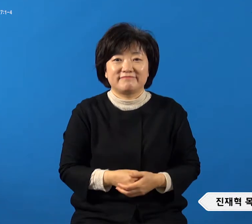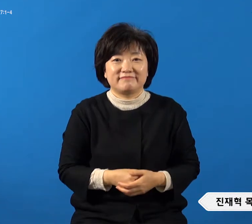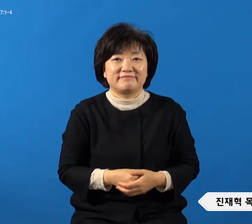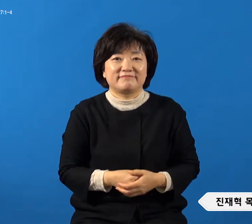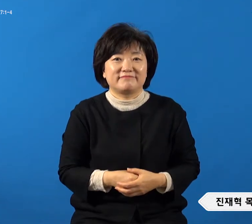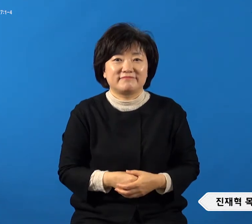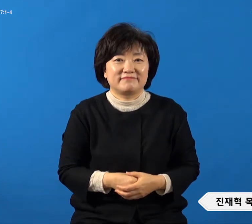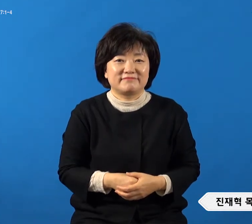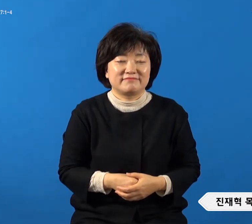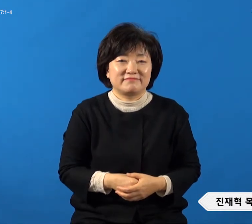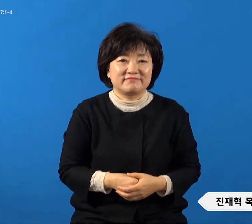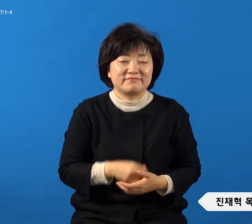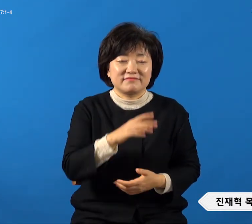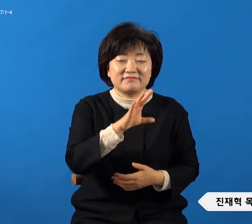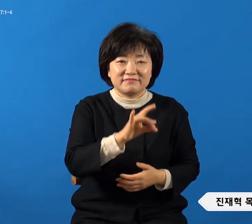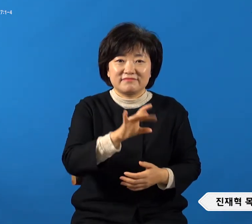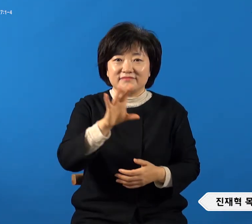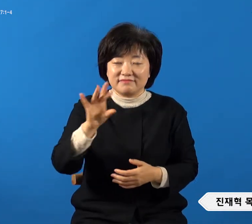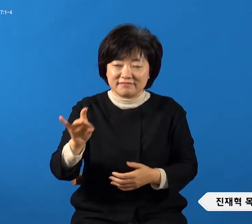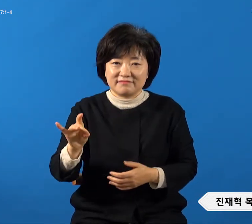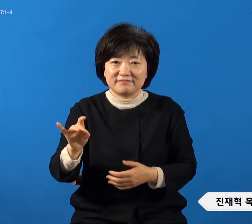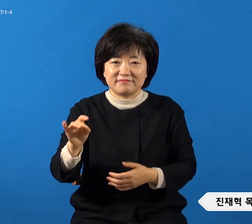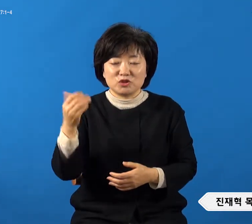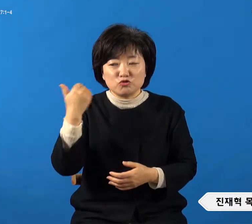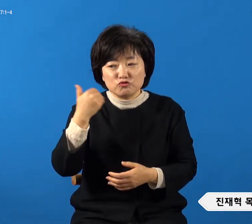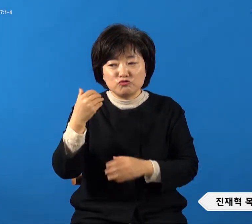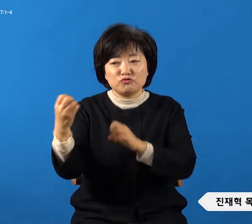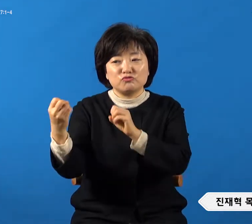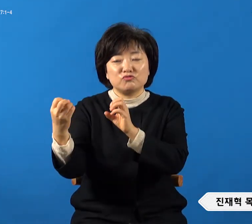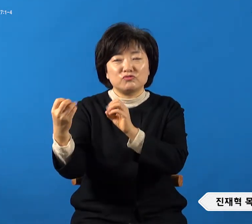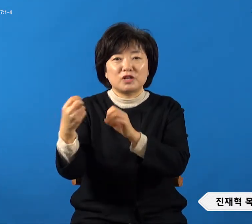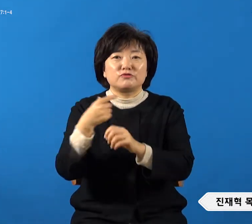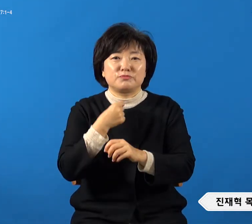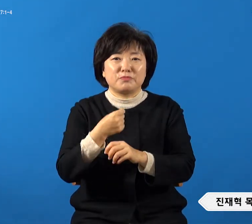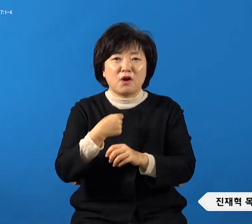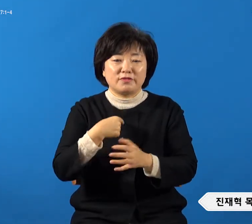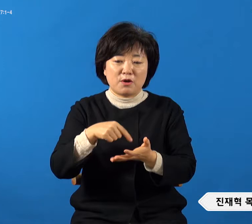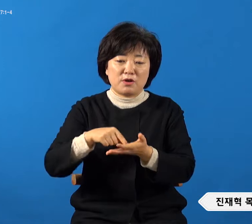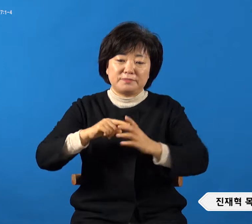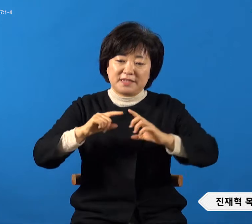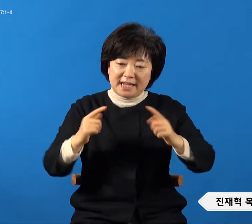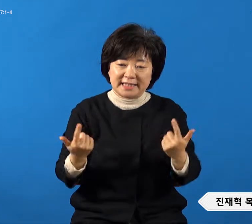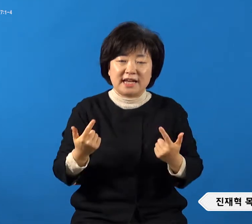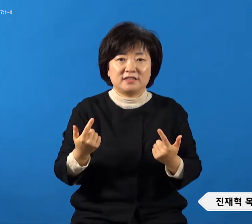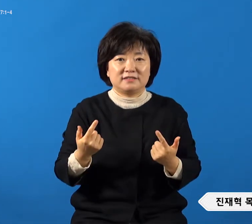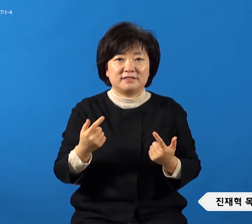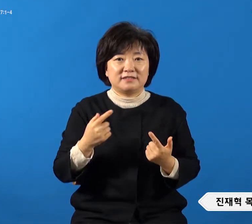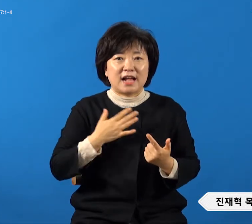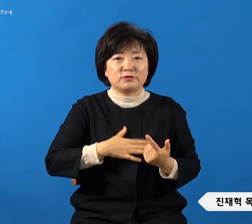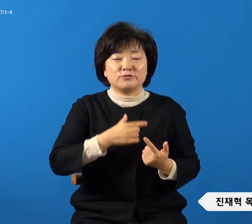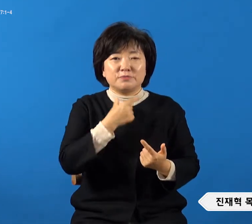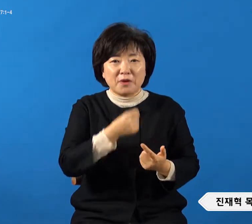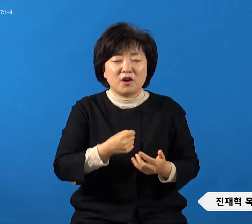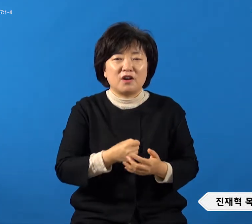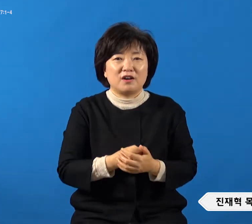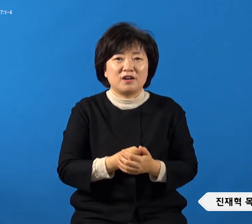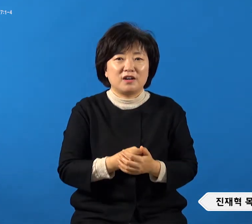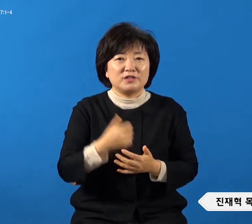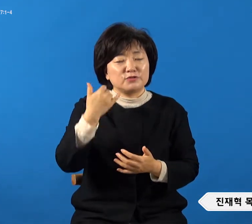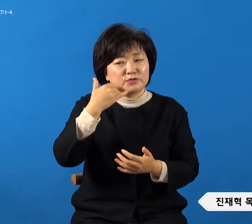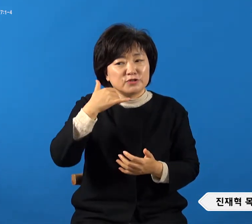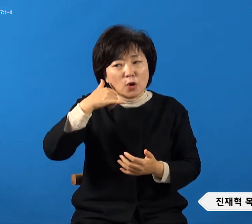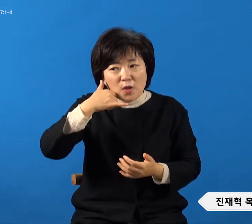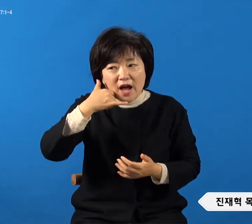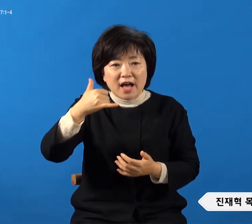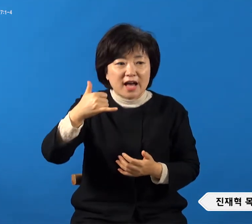먹습니다. 때로는 누군가 이야기하고 싶습니다. 내가 외롭지 않다는 사실을 알고 싶습니다.